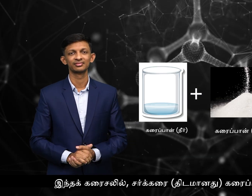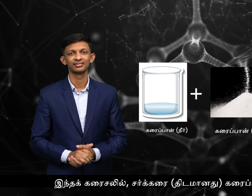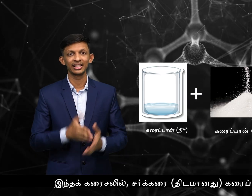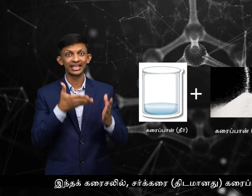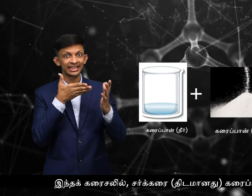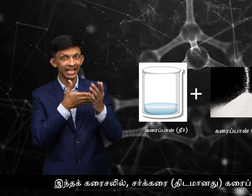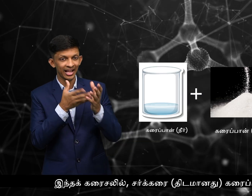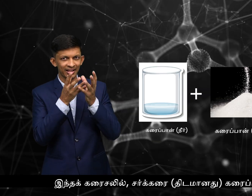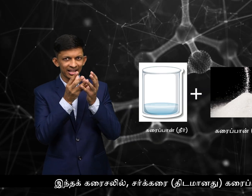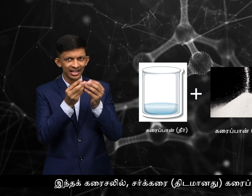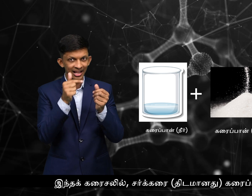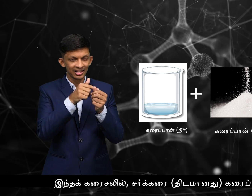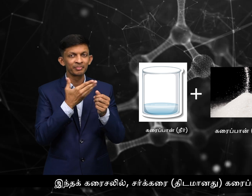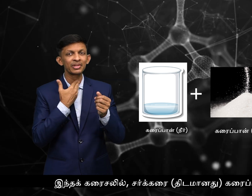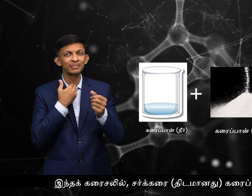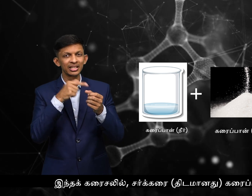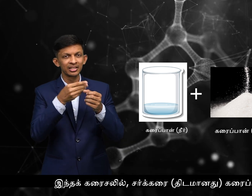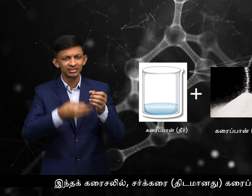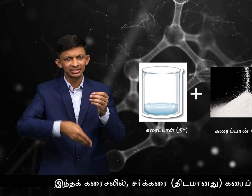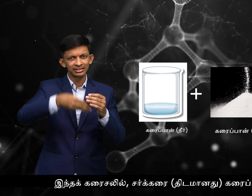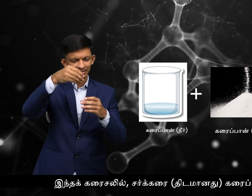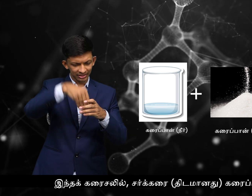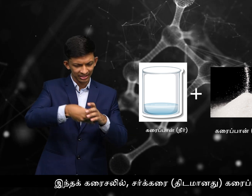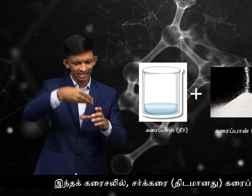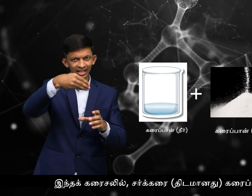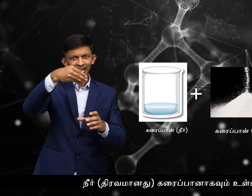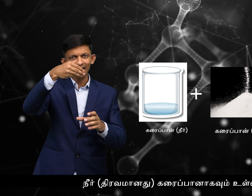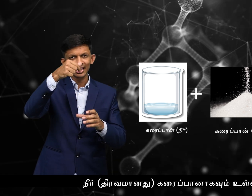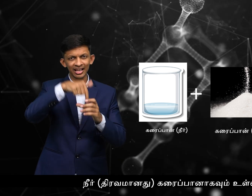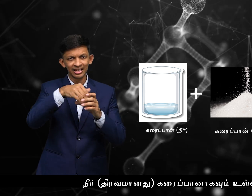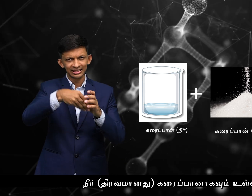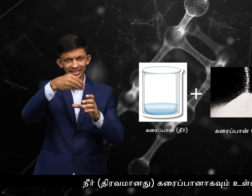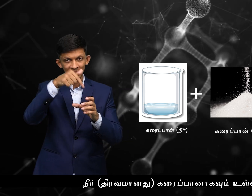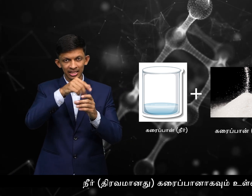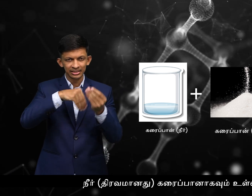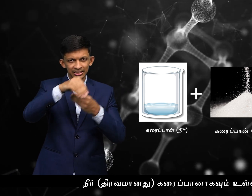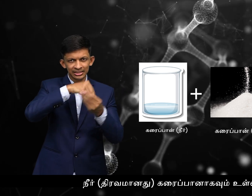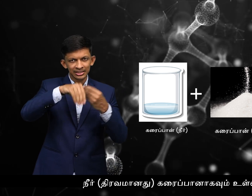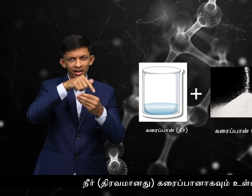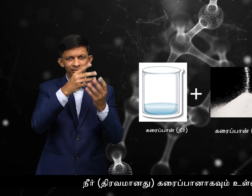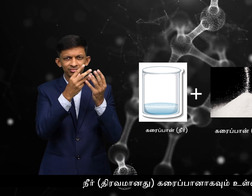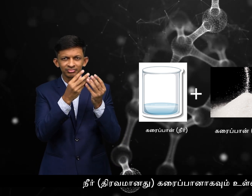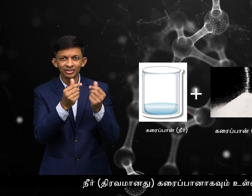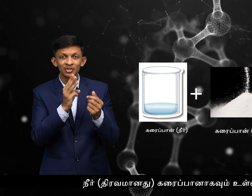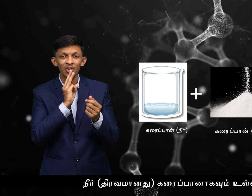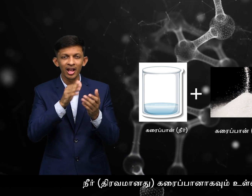இந்த கரைசலில் சர்க்கரை அதாவது திடமானது கரைப்பானாகவும் நீர் அதாவது